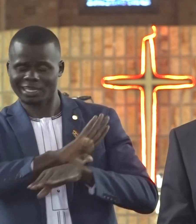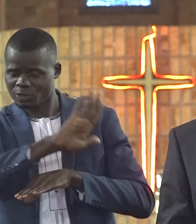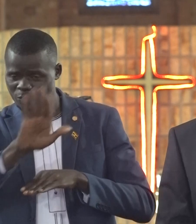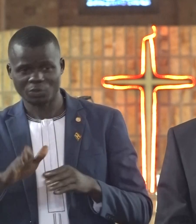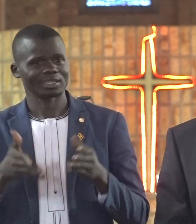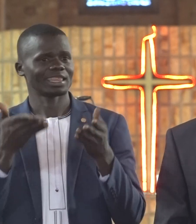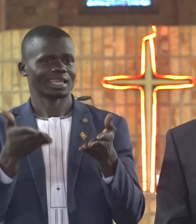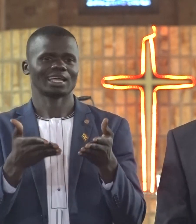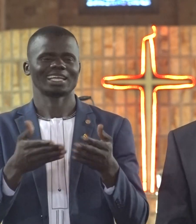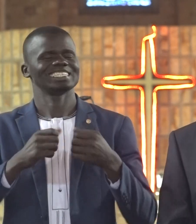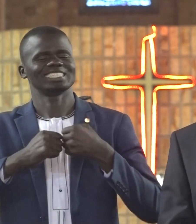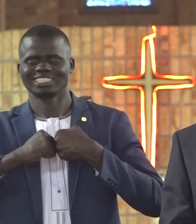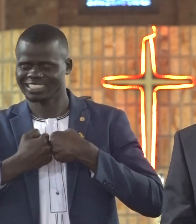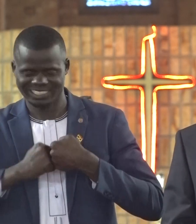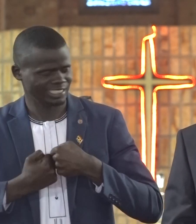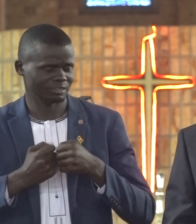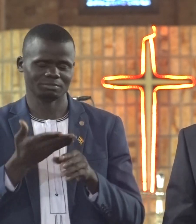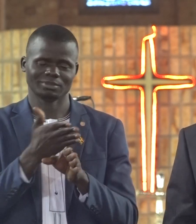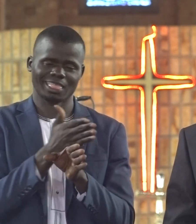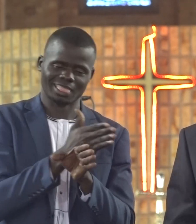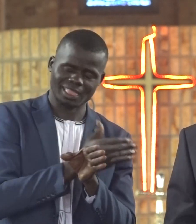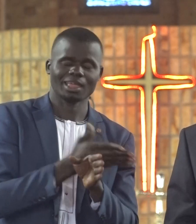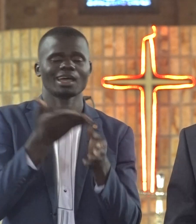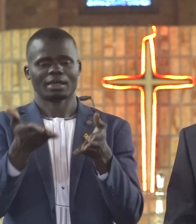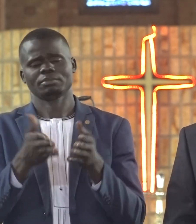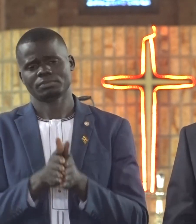buyise mu bizibu n'ebisoomooza ebiwerako.